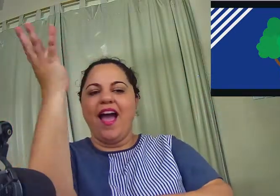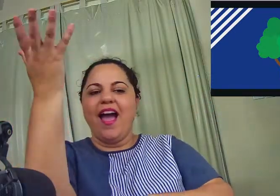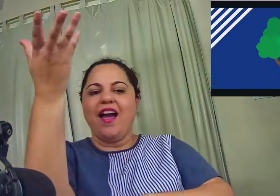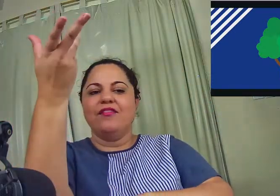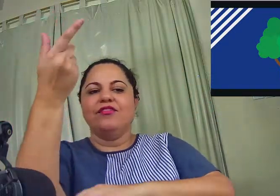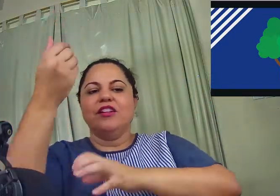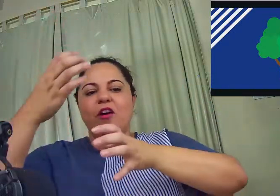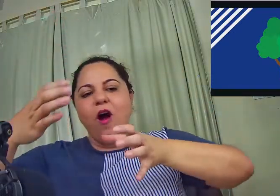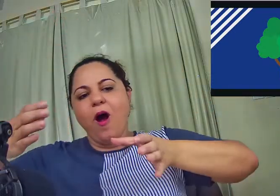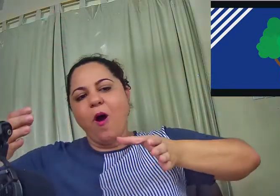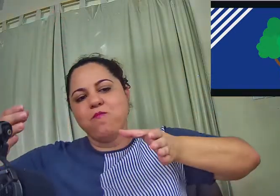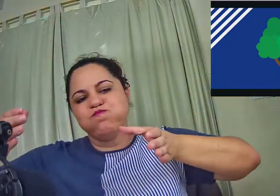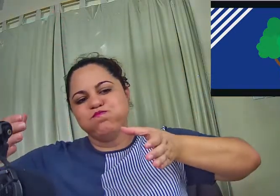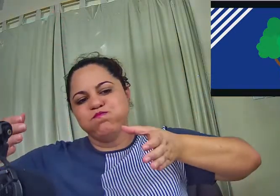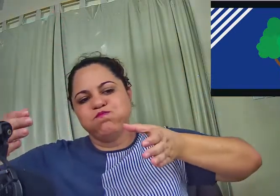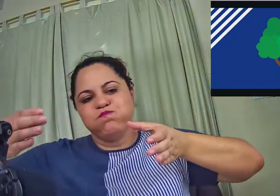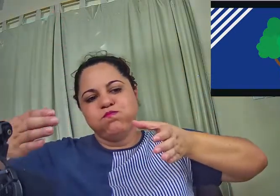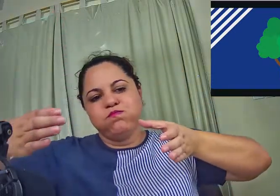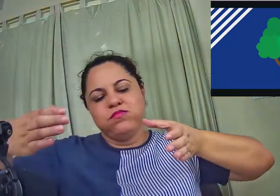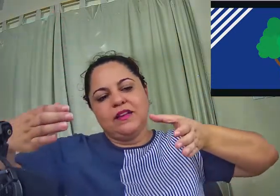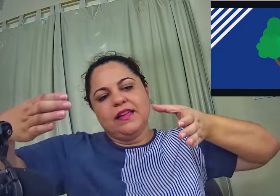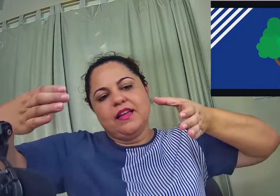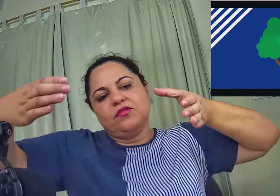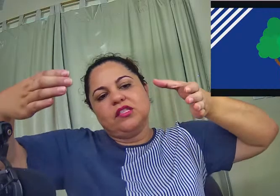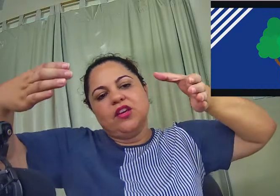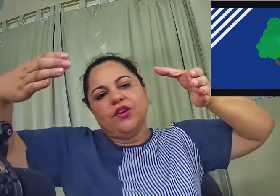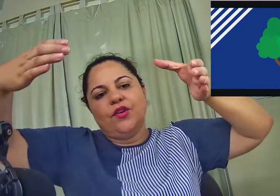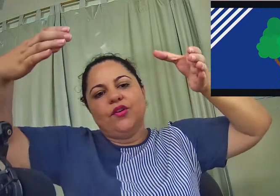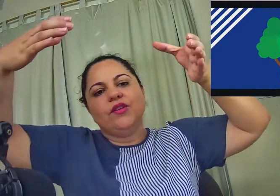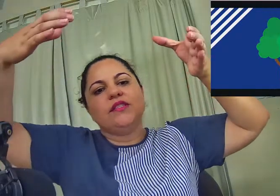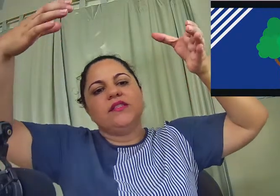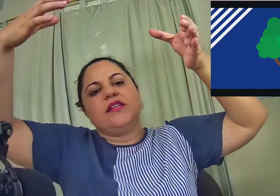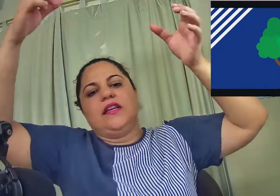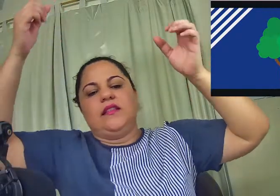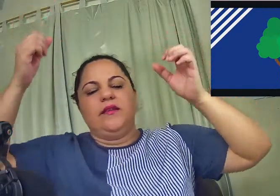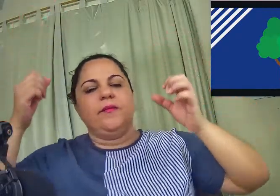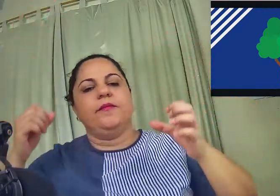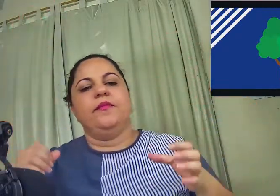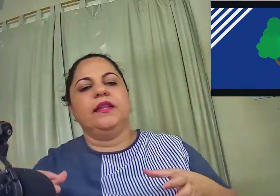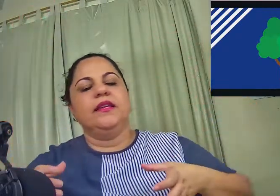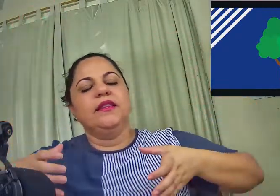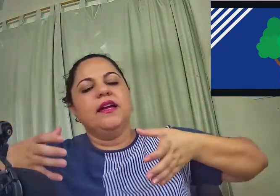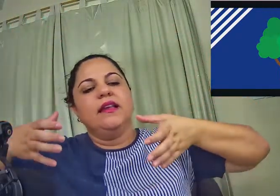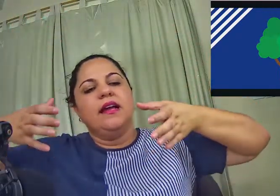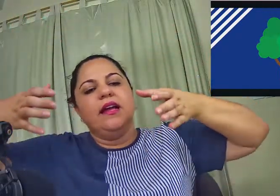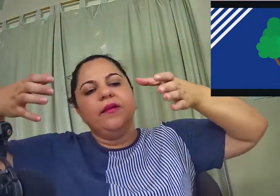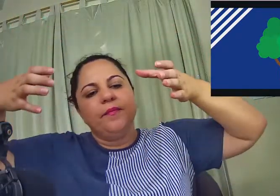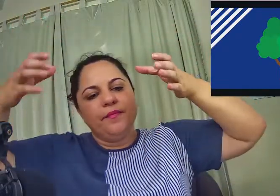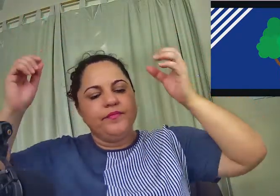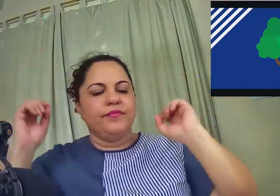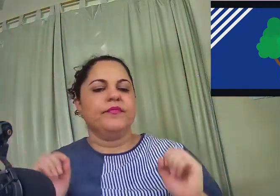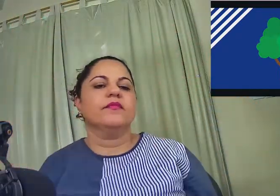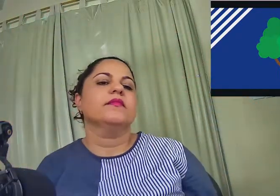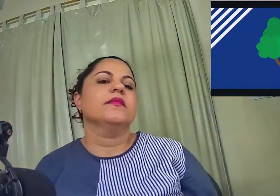a árvore, ó, e aí você engrossa ela para detalhar